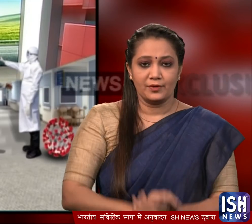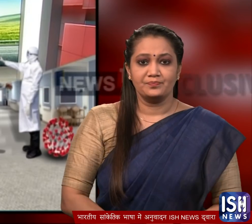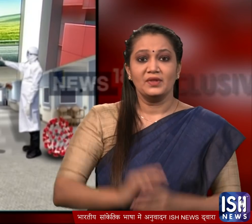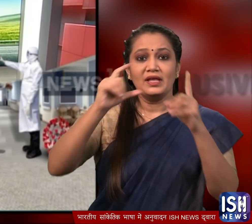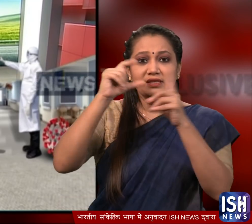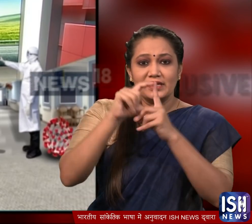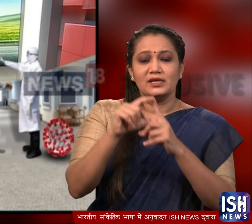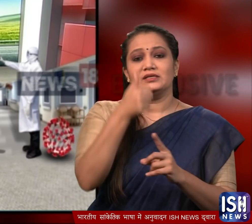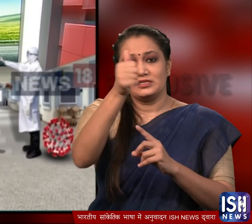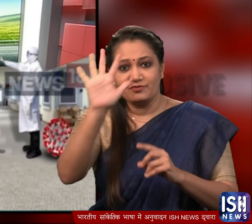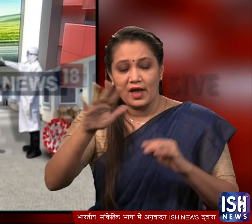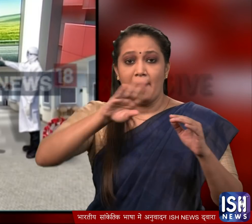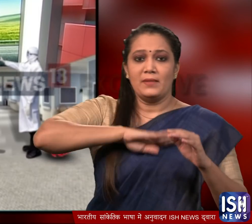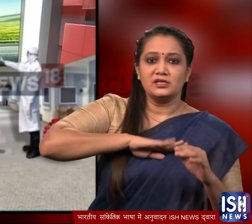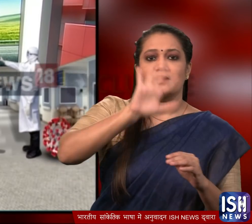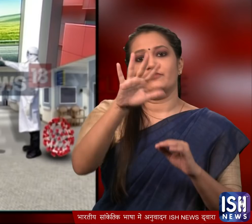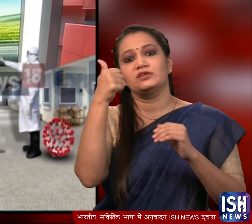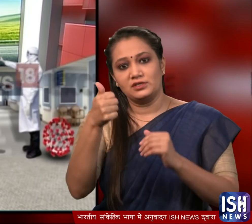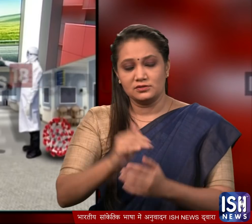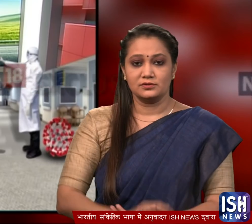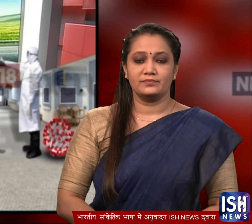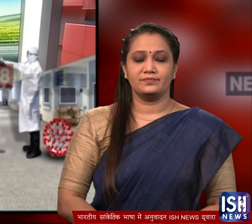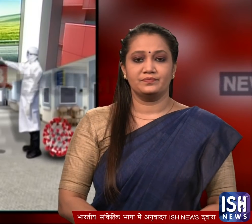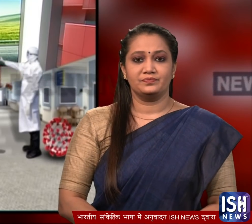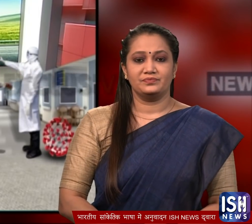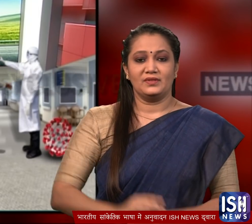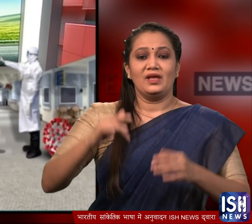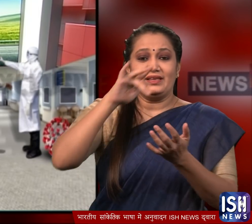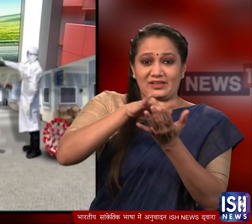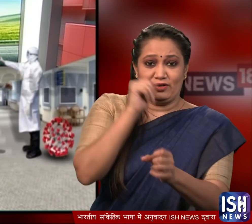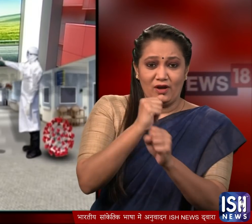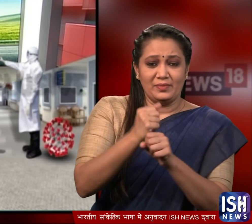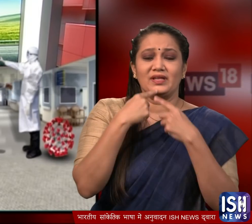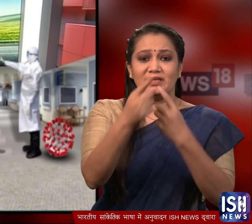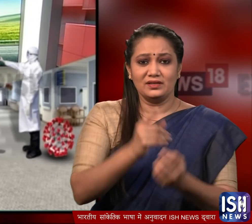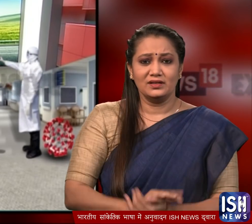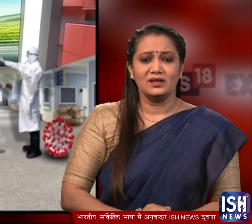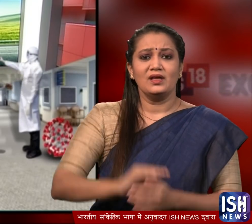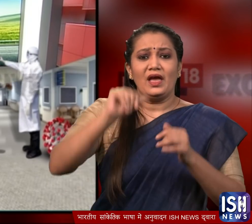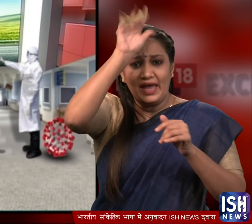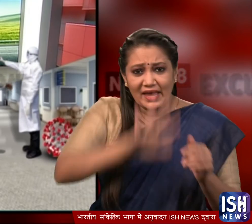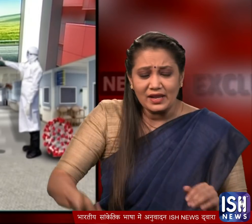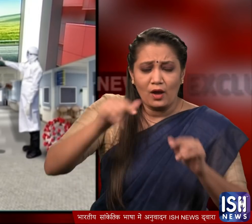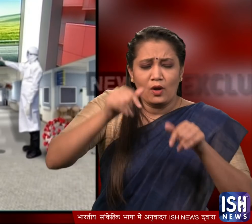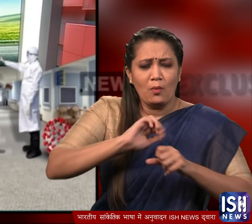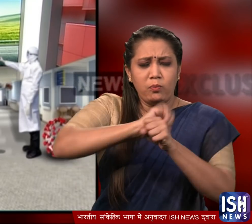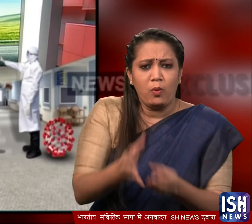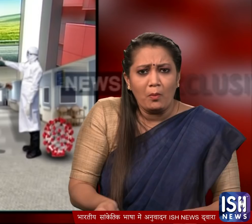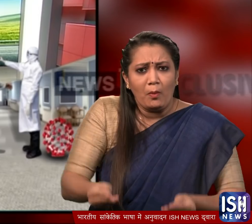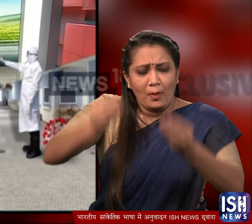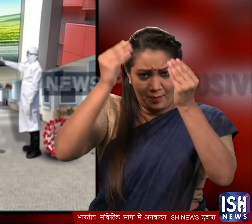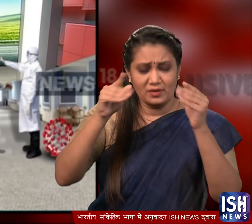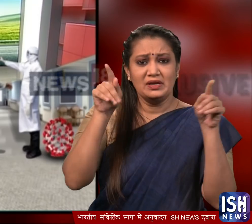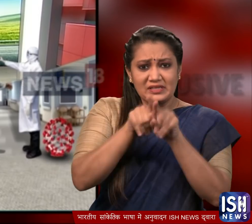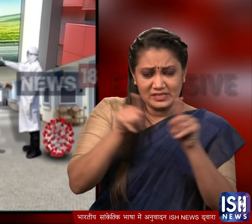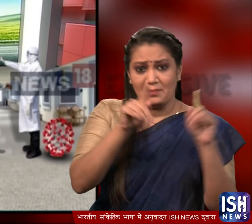चला, जबकि दिल्ली में 65 और महाराष्ट्र में 56 मरीज सामने आ चुके हैं। हालांकि केंद्र सरकार ने यह भी साफ किया कि देश में कोरोना मरीजों की तेजी